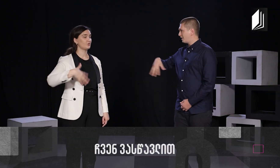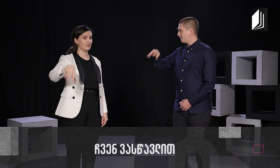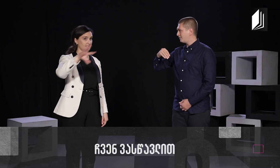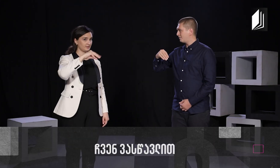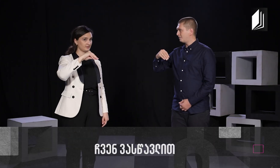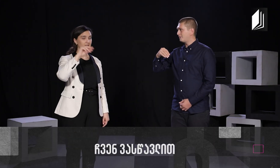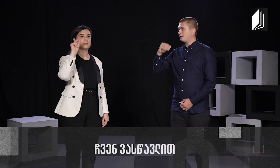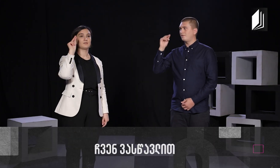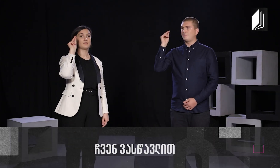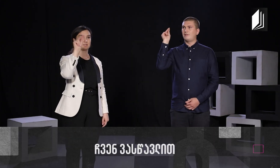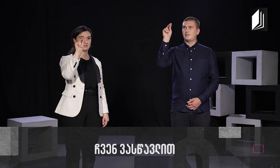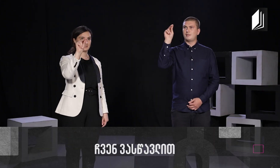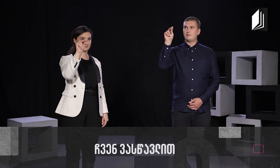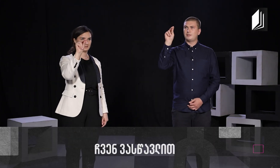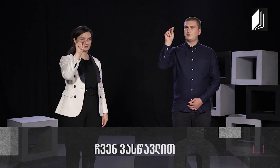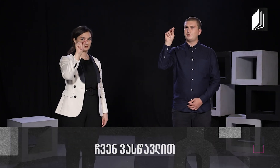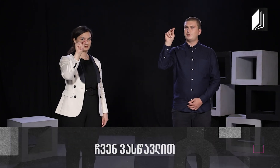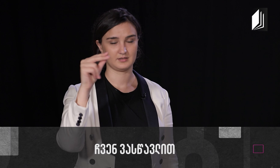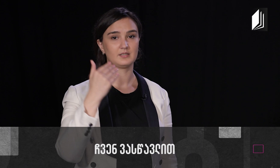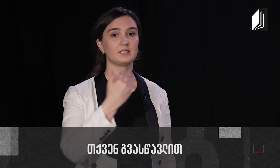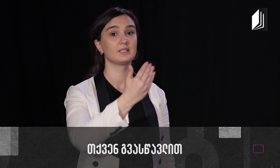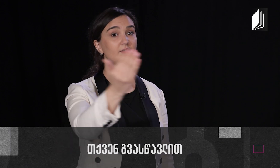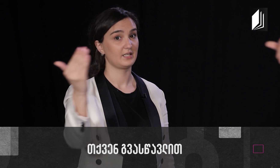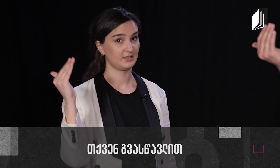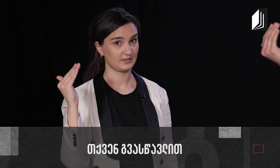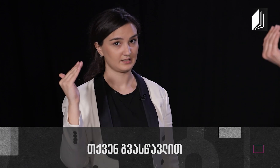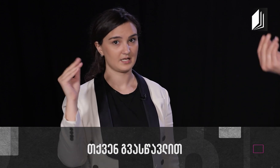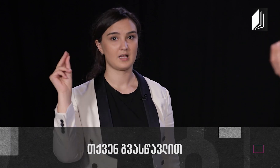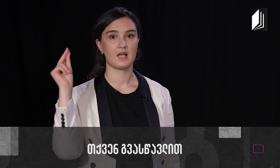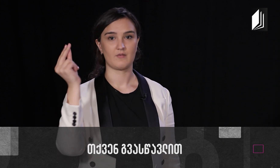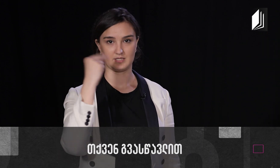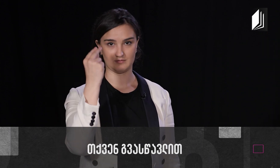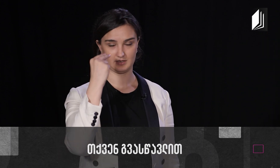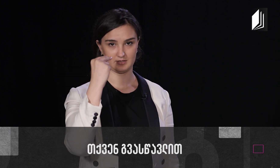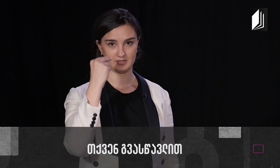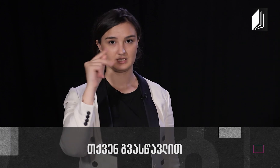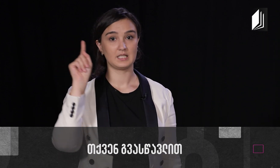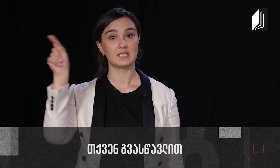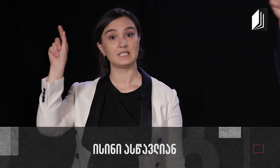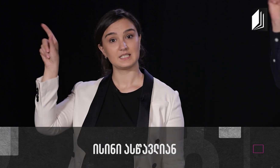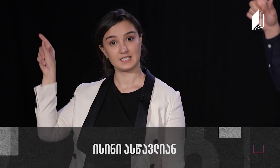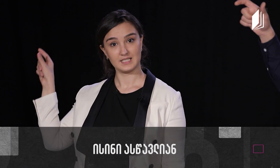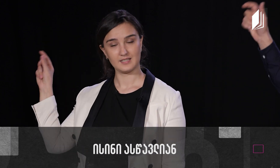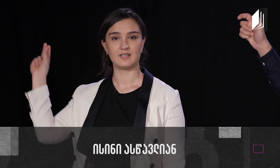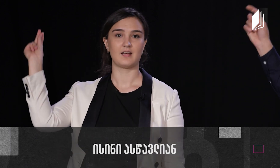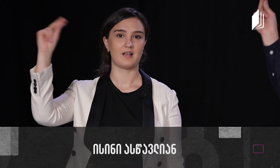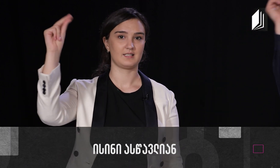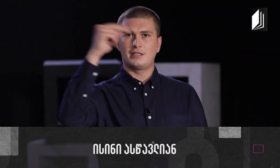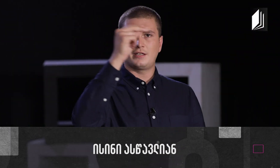ჩვენ ვასწავლით. თქვენ გვასწავლეთ. ისინი